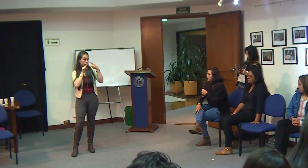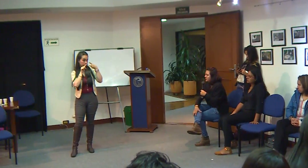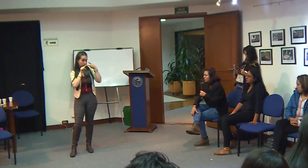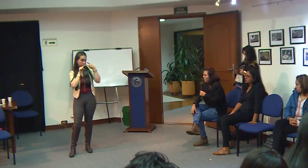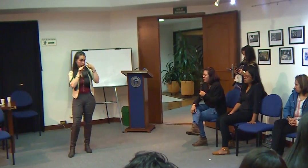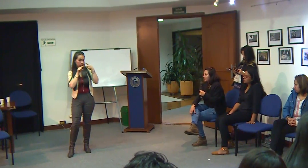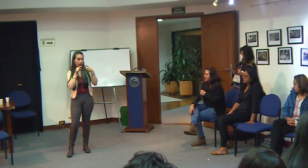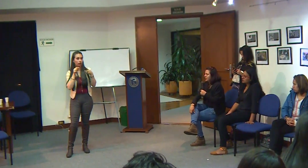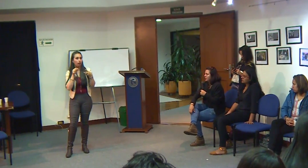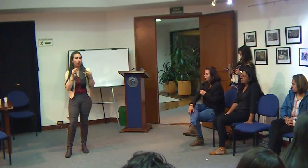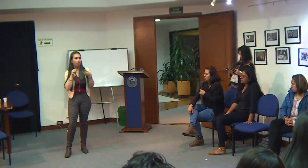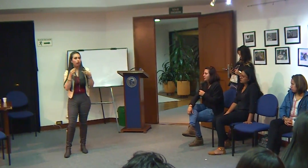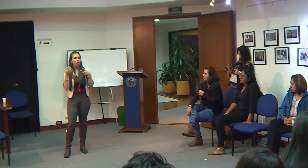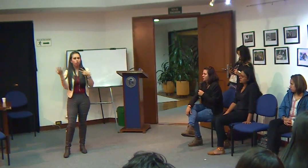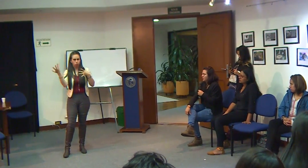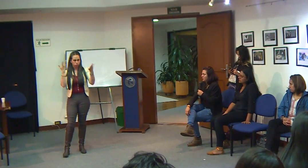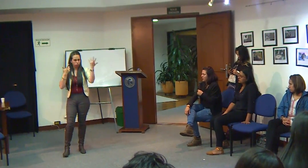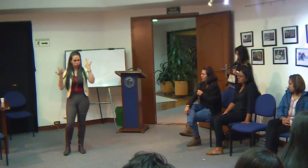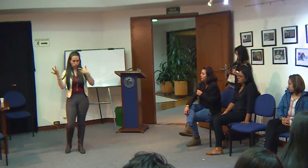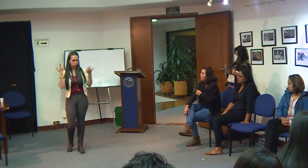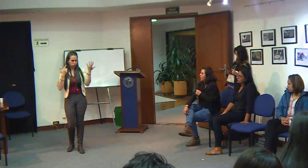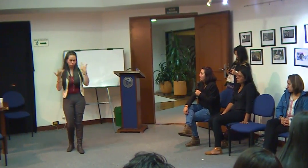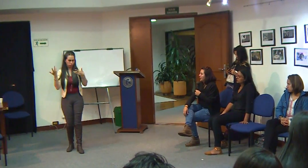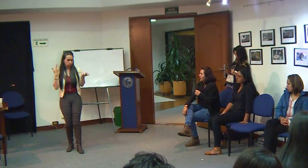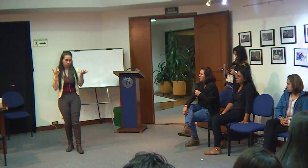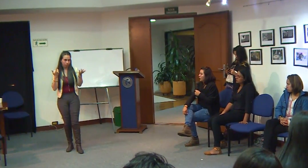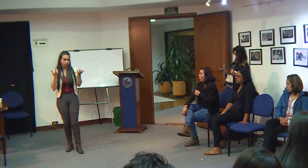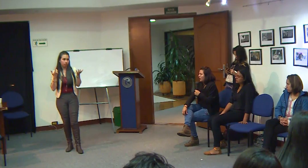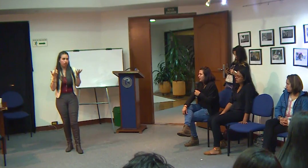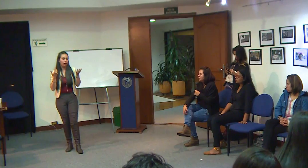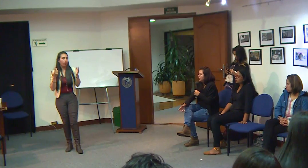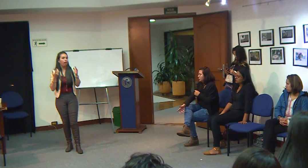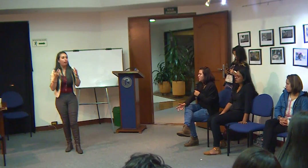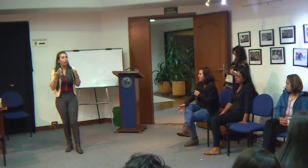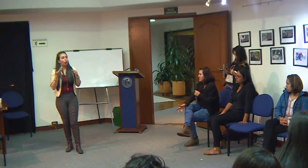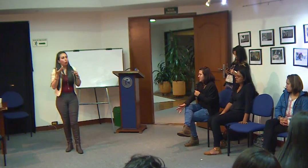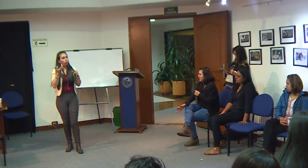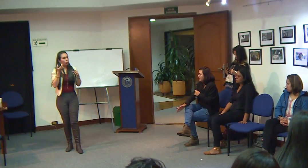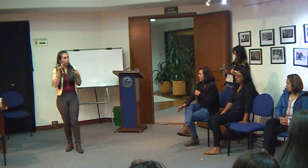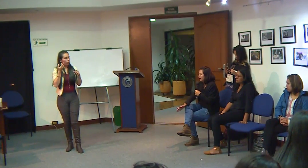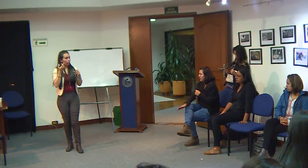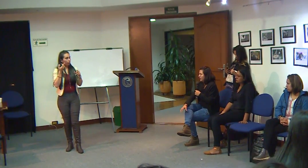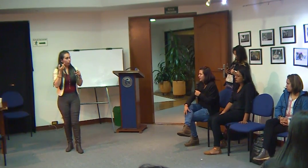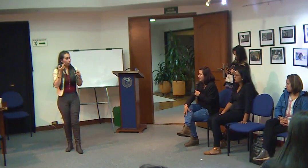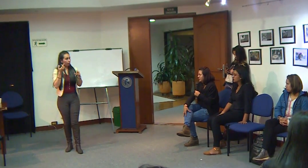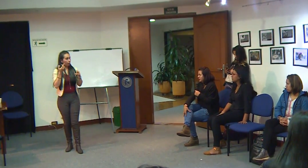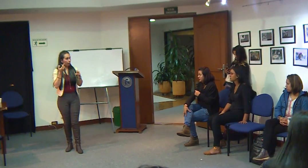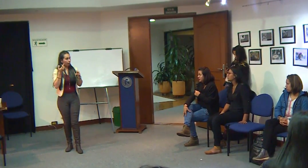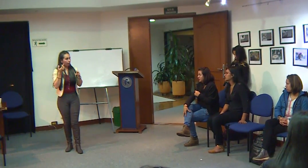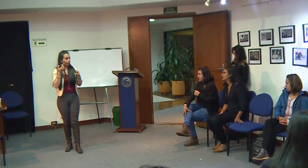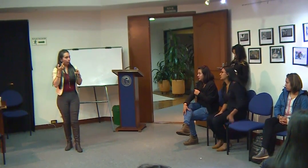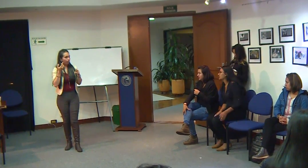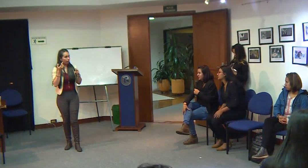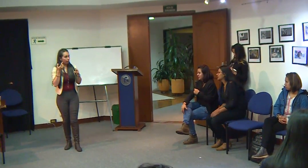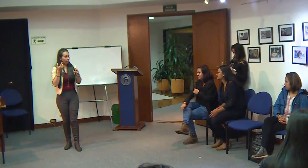la intervención va a ser en dos sentidos. El primero, ¿cuál ha sido su experiencia en el Café